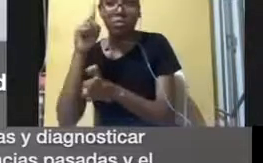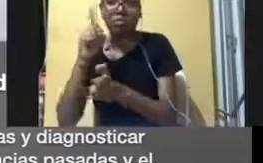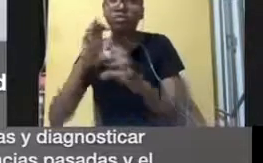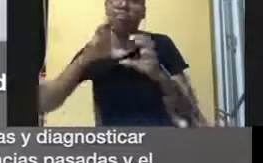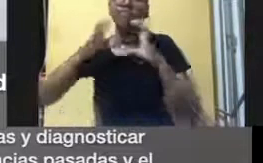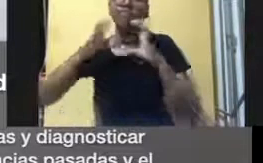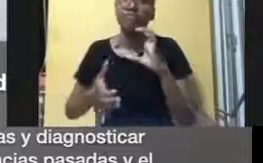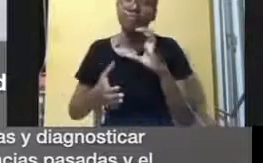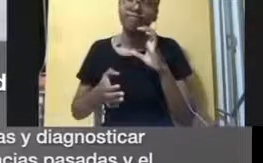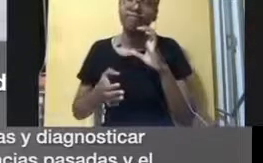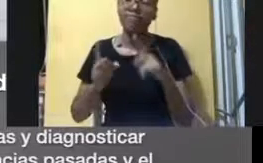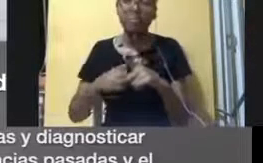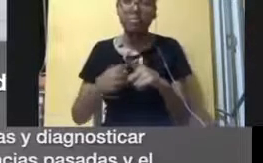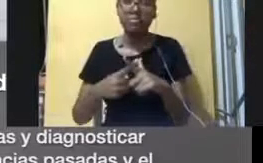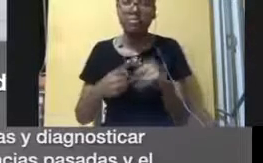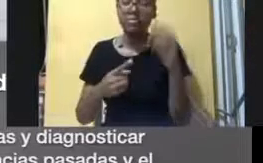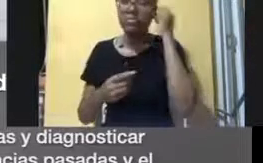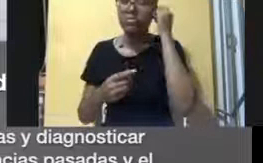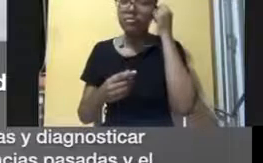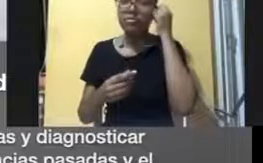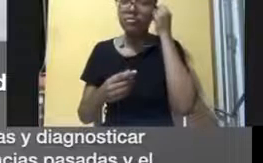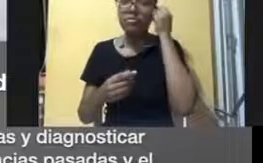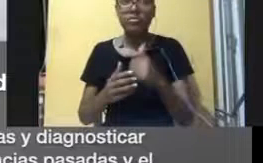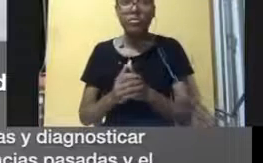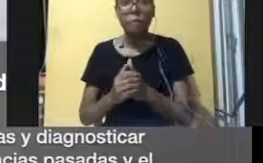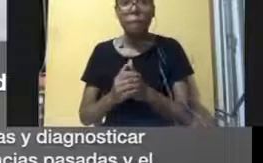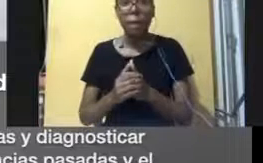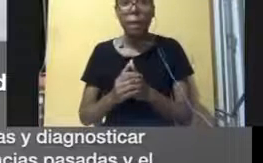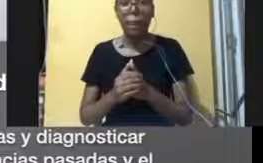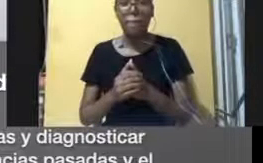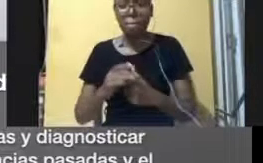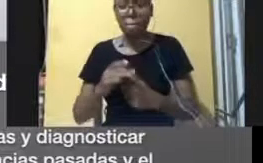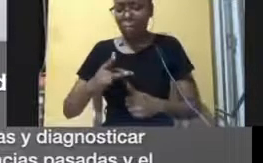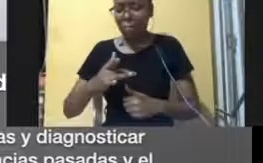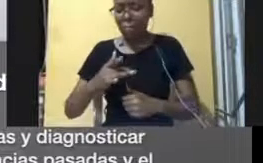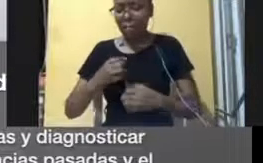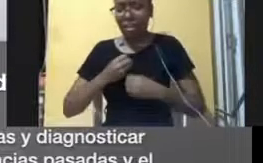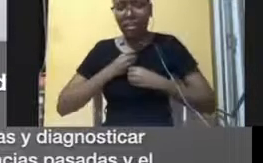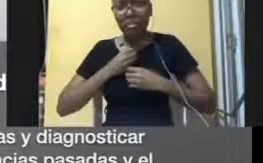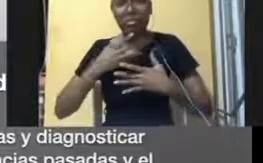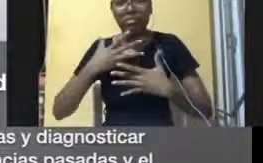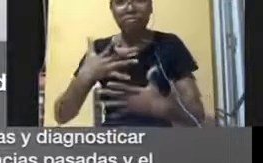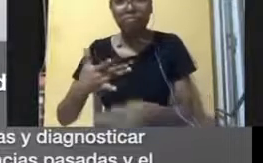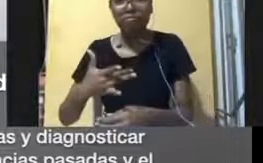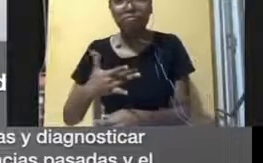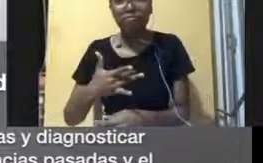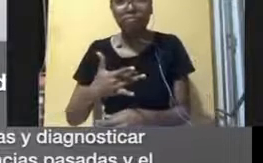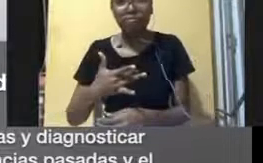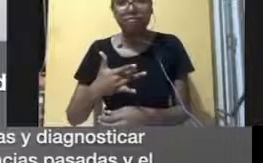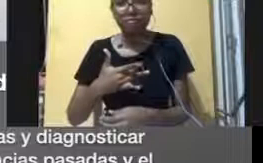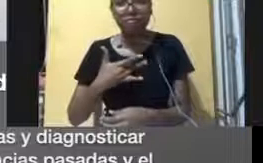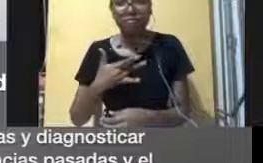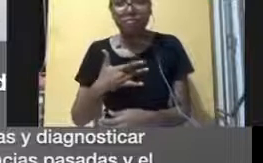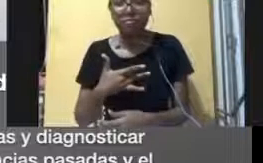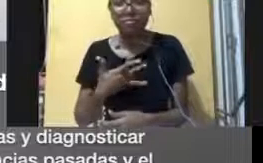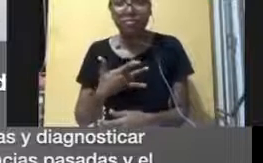Entonces quizás se expresan más emoción. Quizás se frustran más, pero no es que tienen